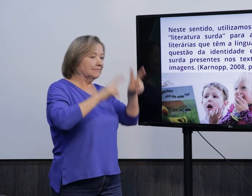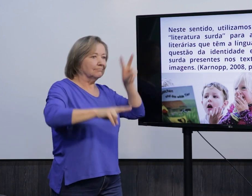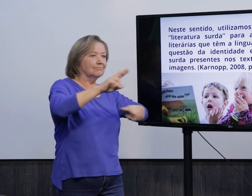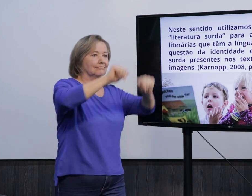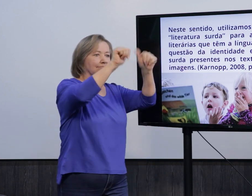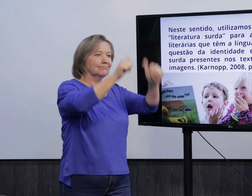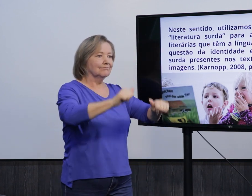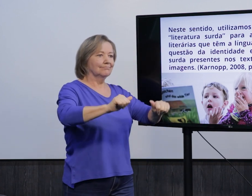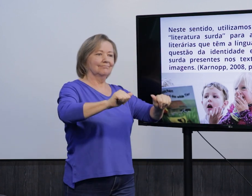literatura